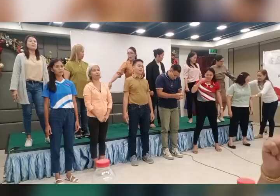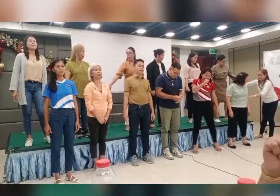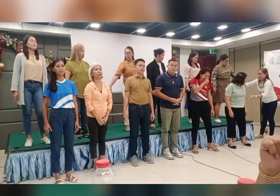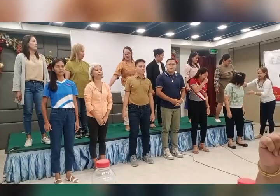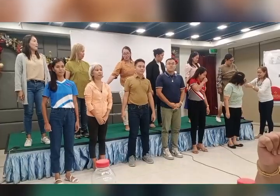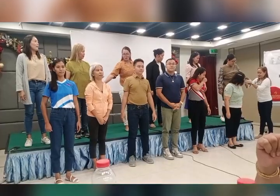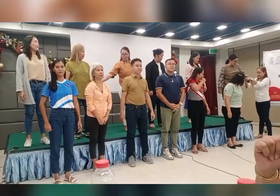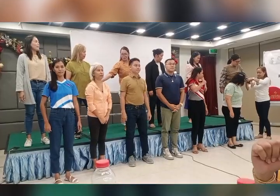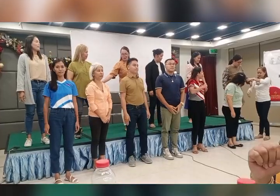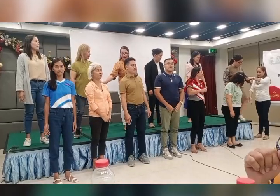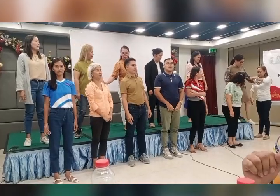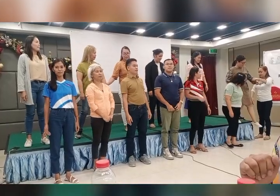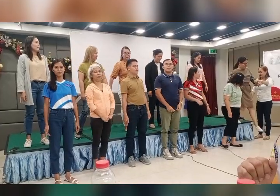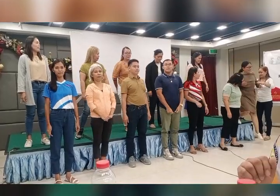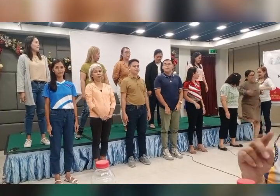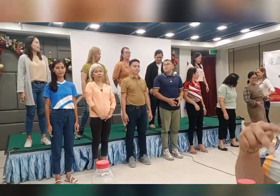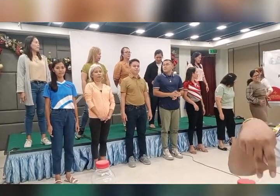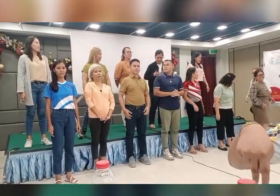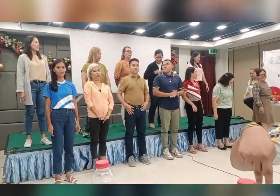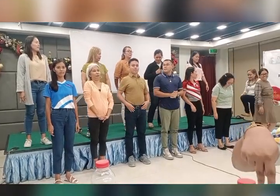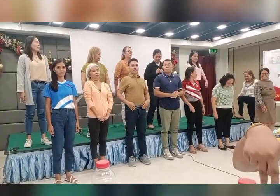Peace, ha? P? Piyan.